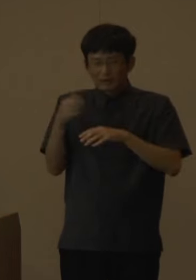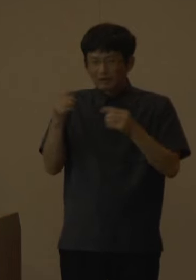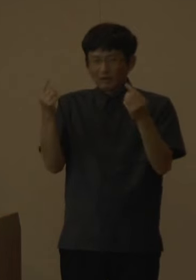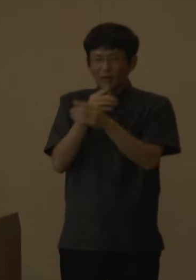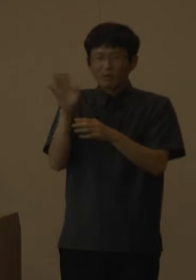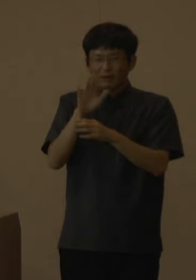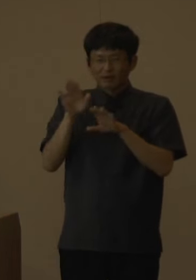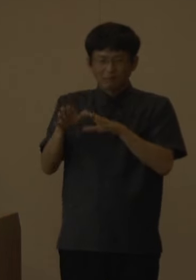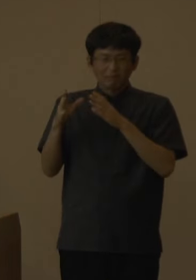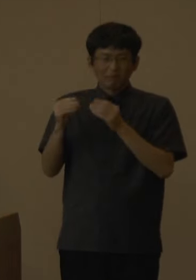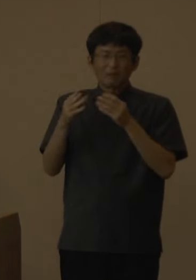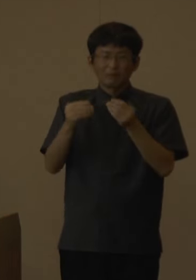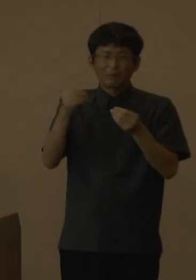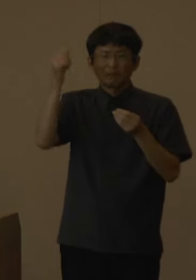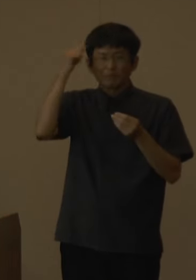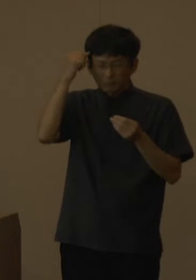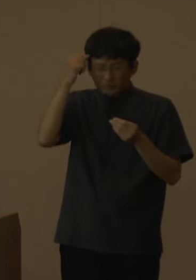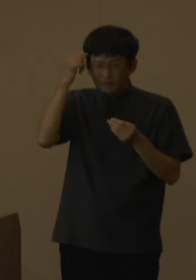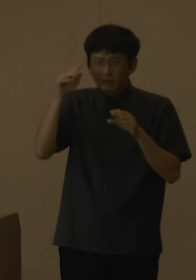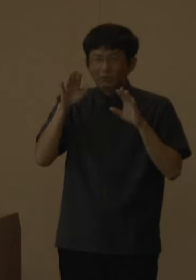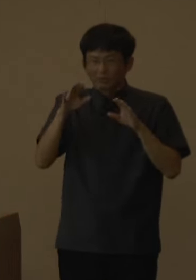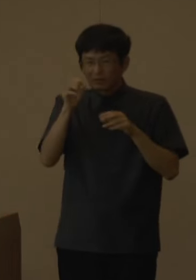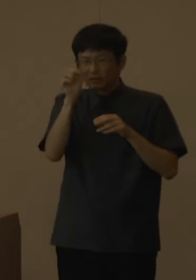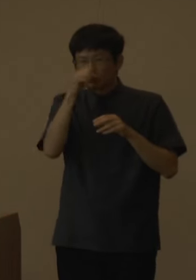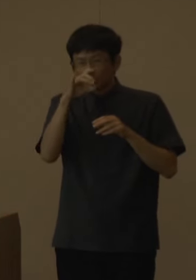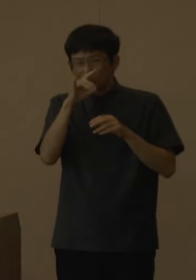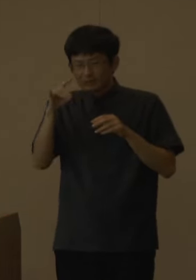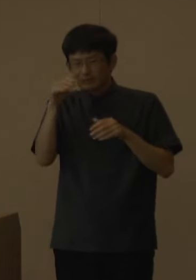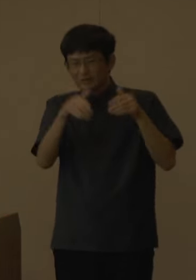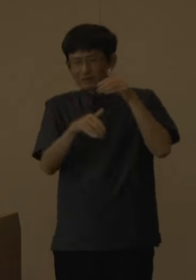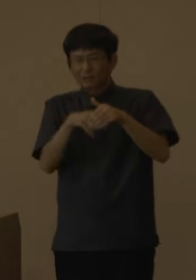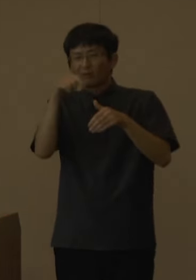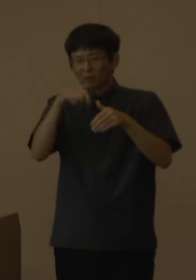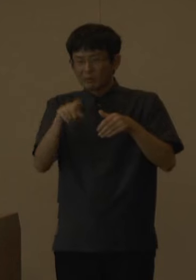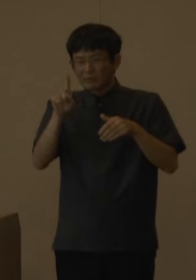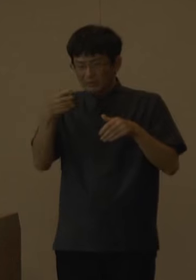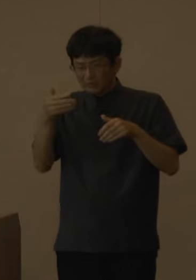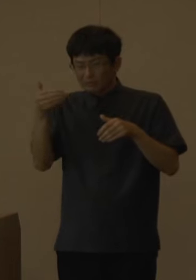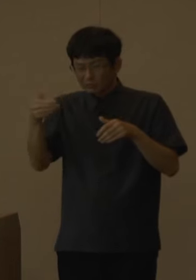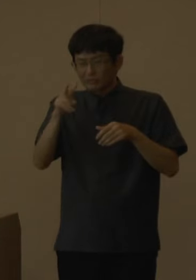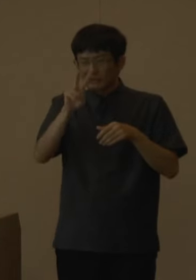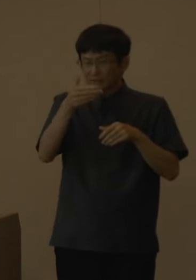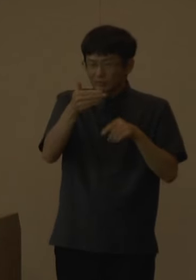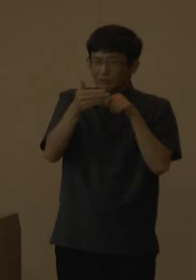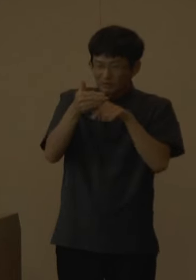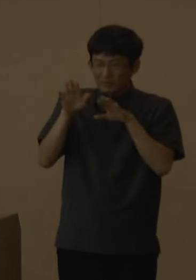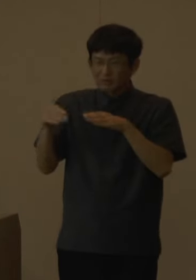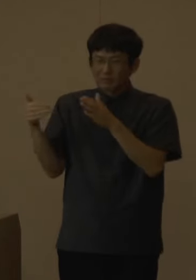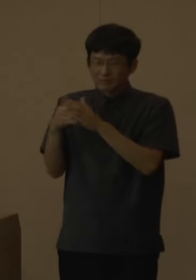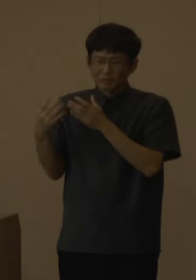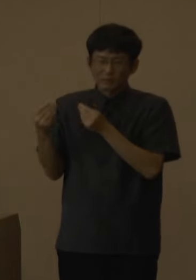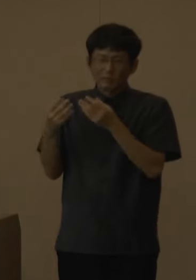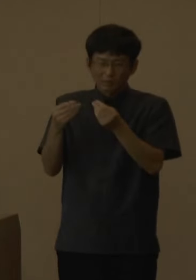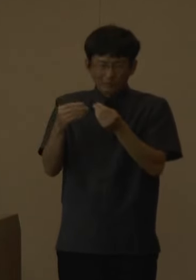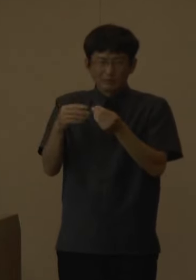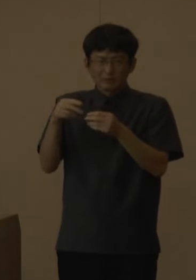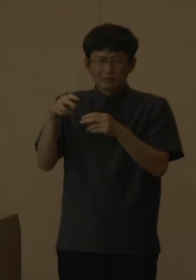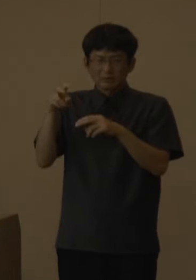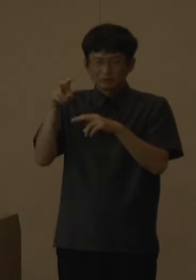。今回の衆議院選挙においても、一区二区はこれまでの議席を維持することができました。これ全国